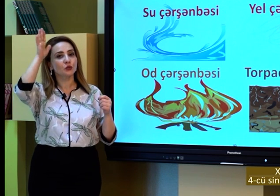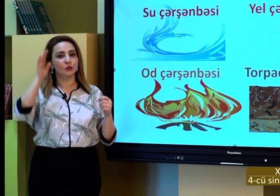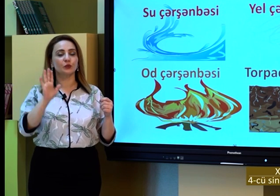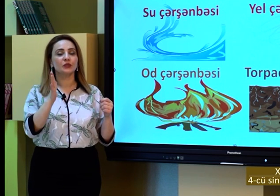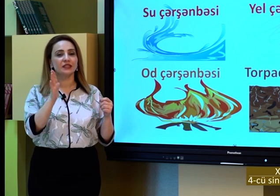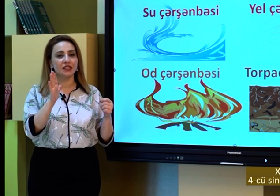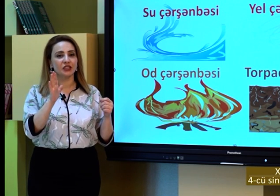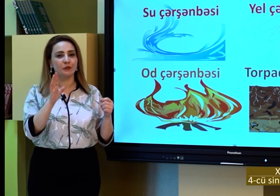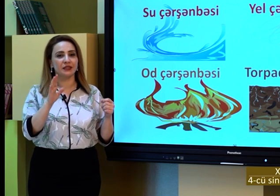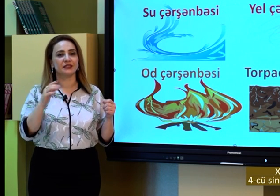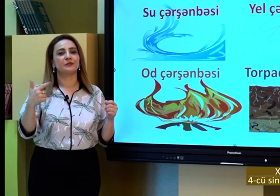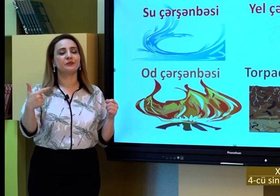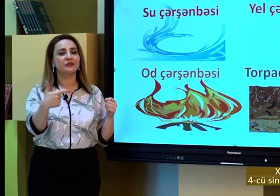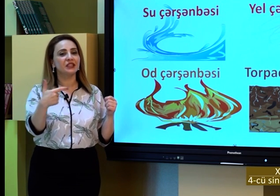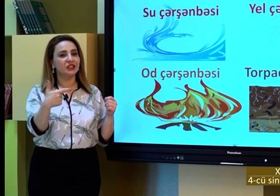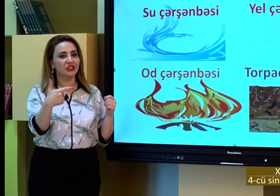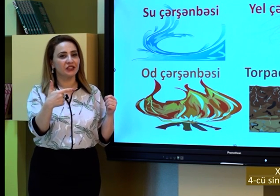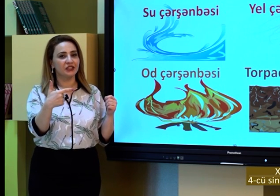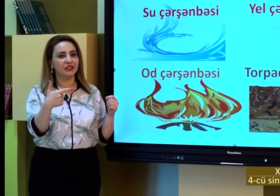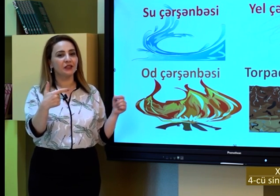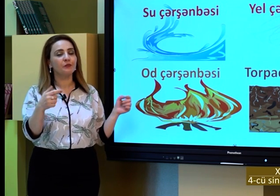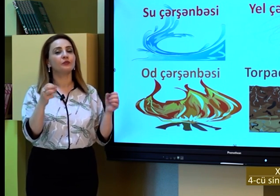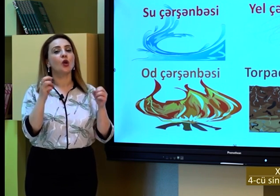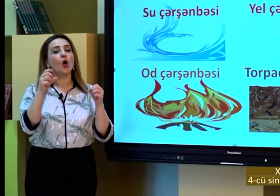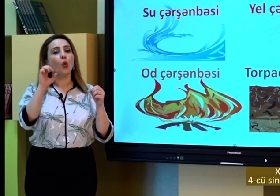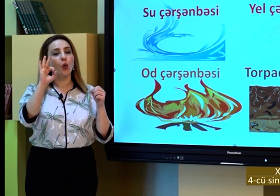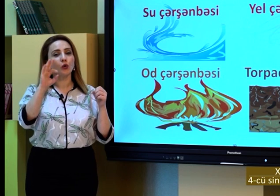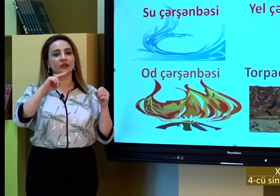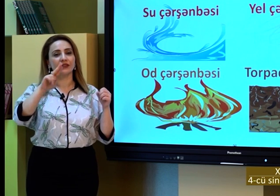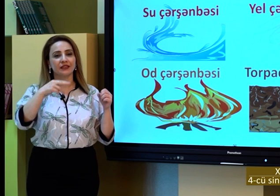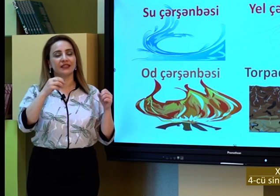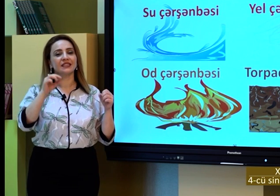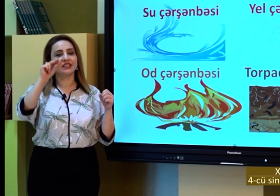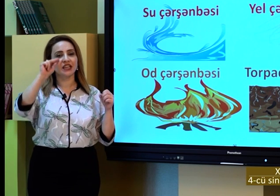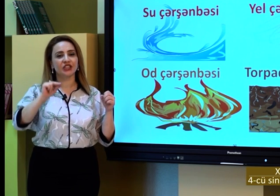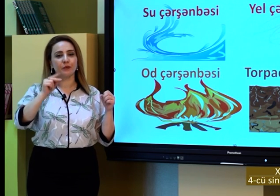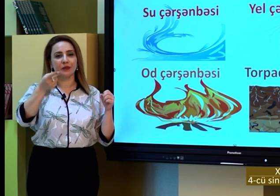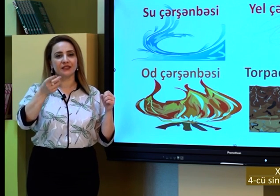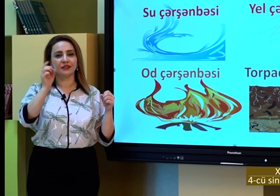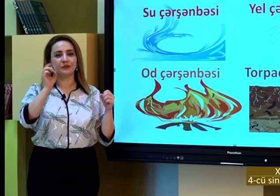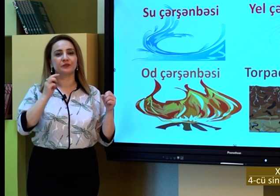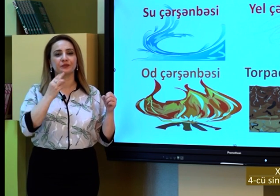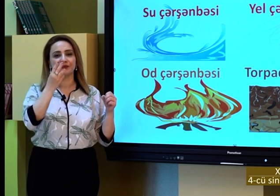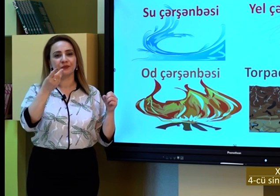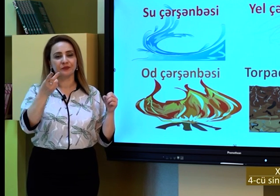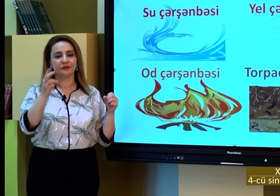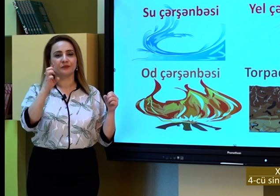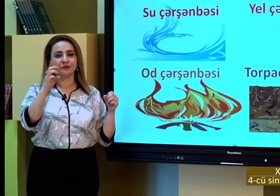Su çərşənbəsi. İkinci, od çərşənbəsi.